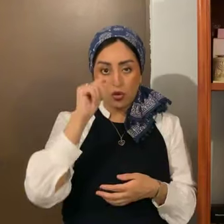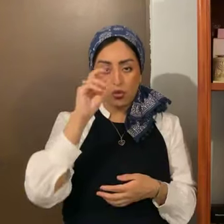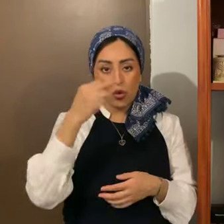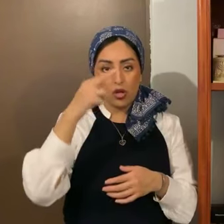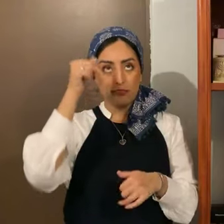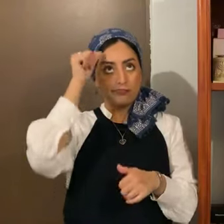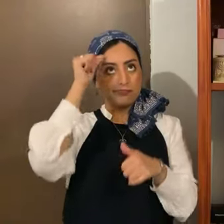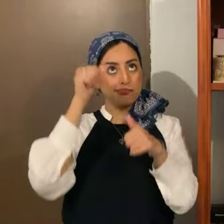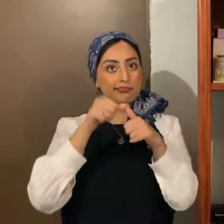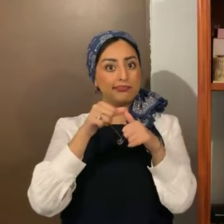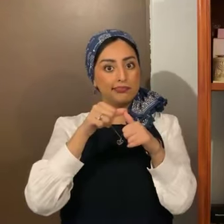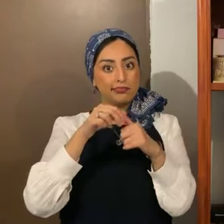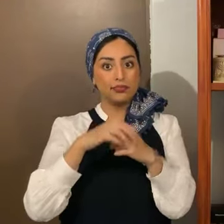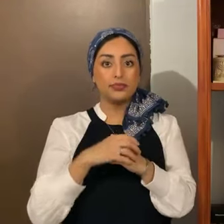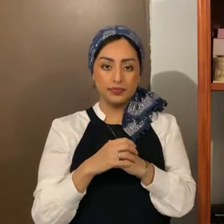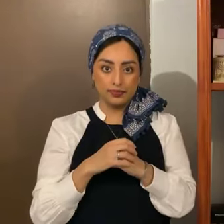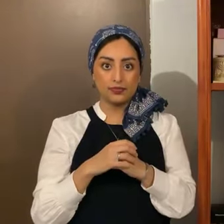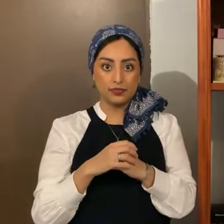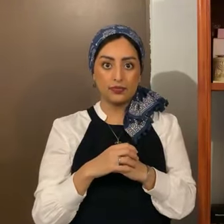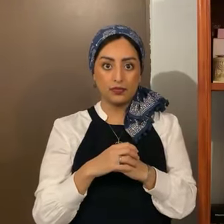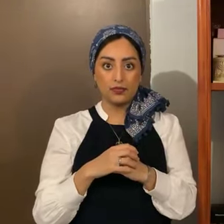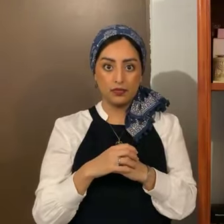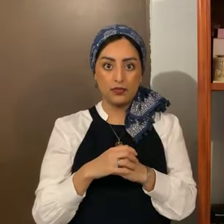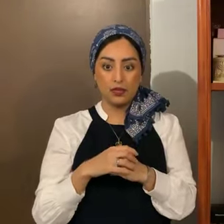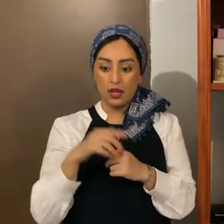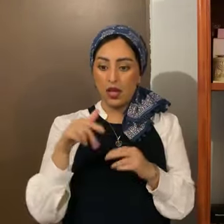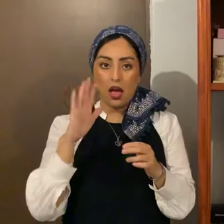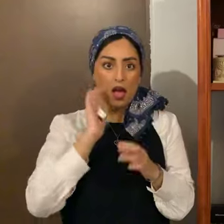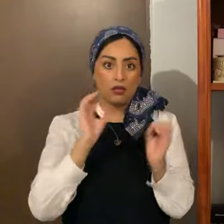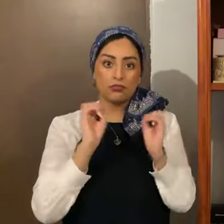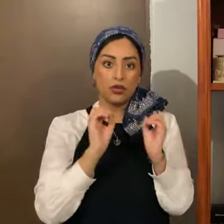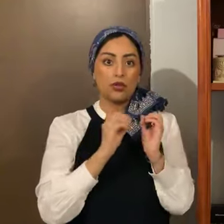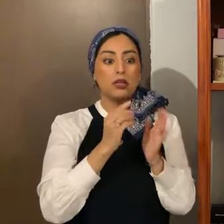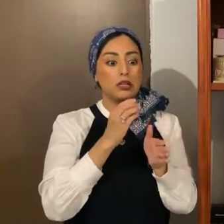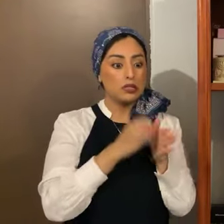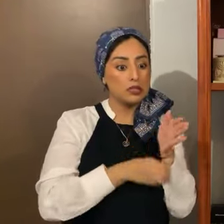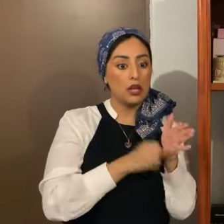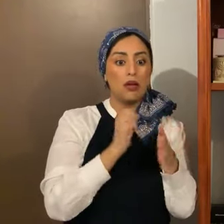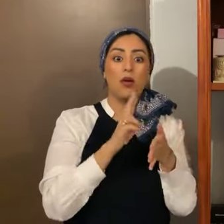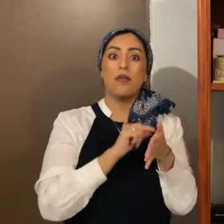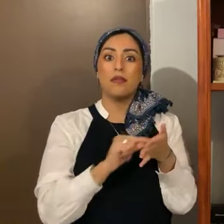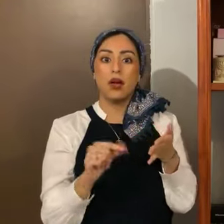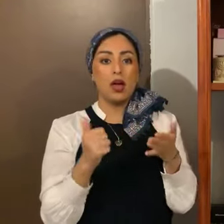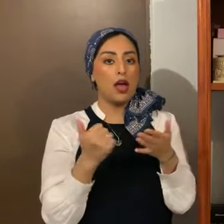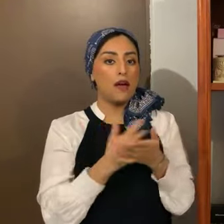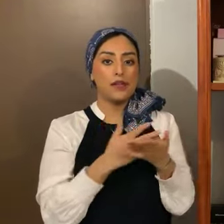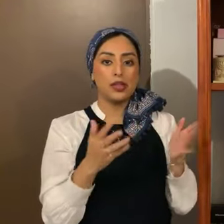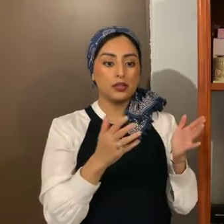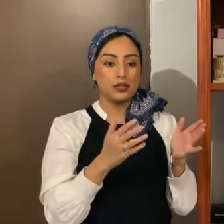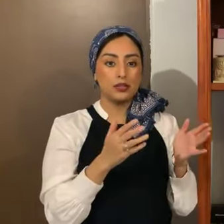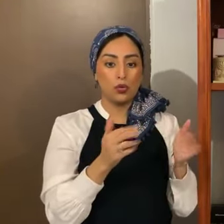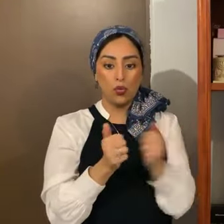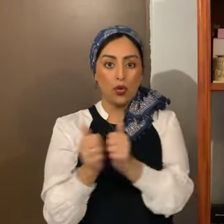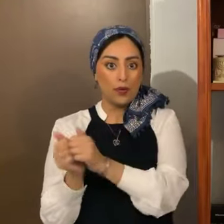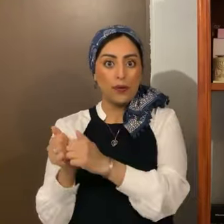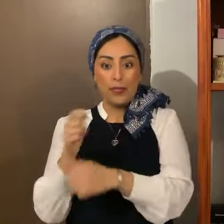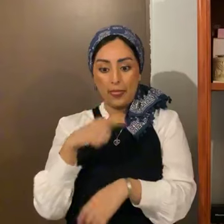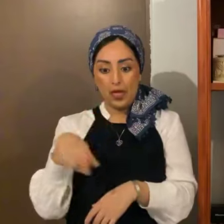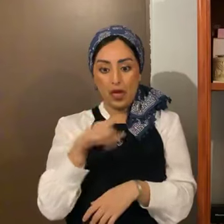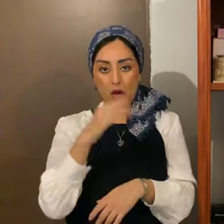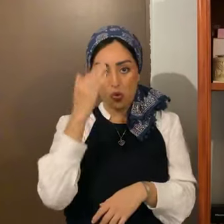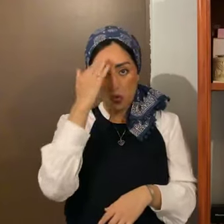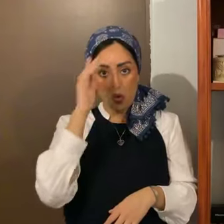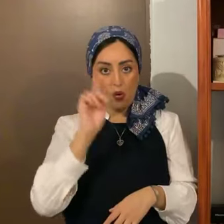memoria. Y ahí no había capítulos, ni versos, ni nada de eso, todo era corrido. Y sabían en